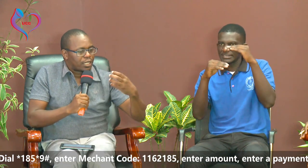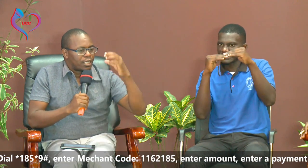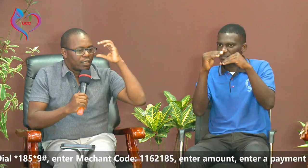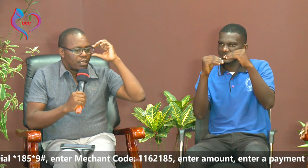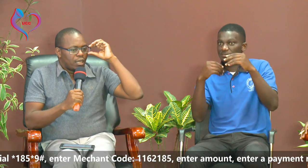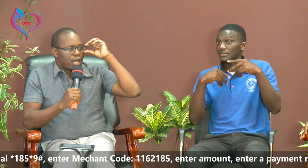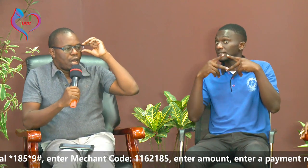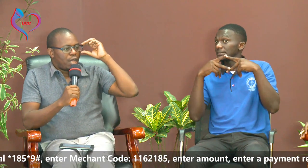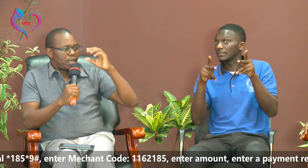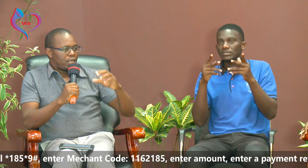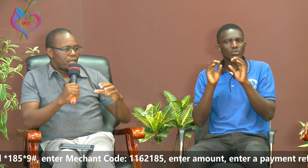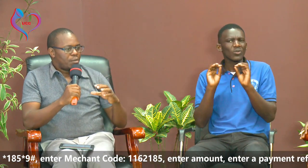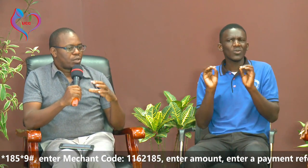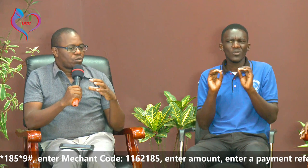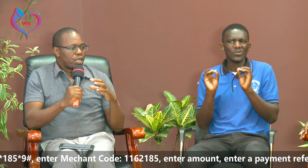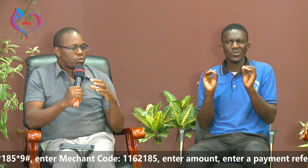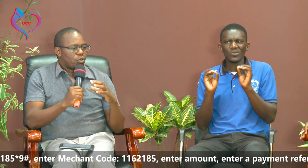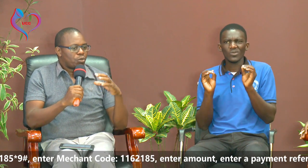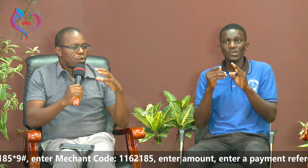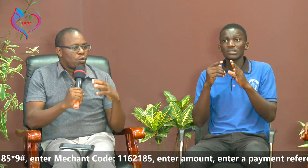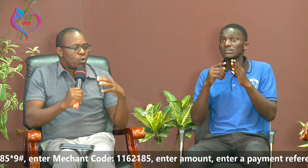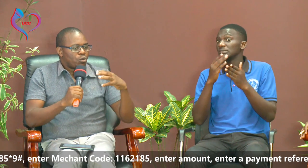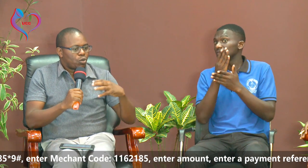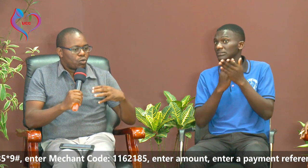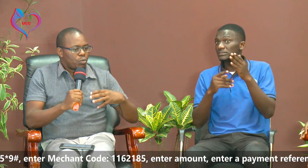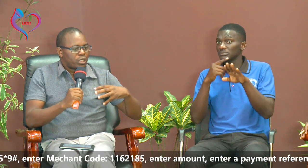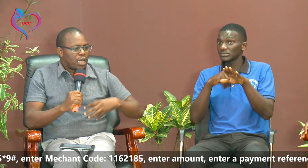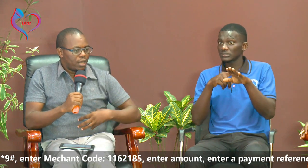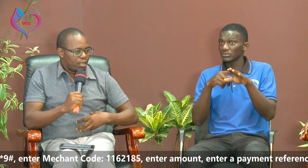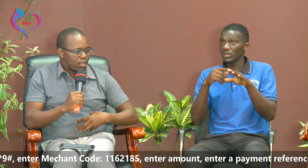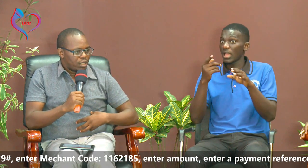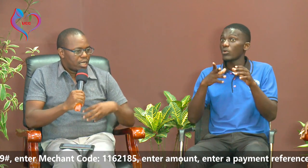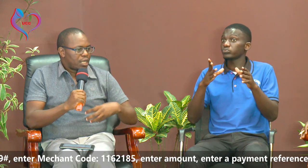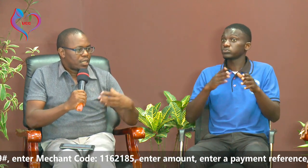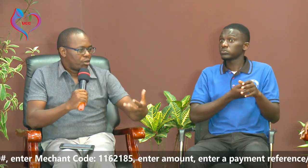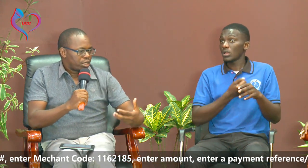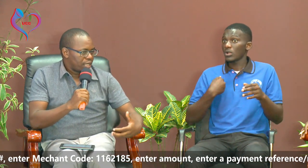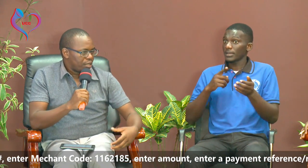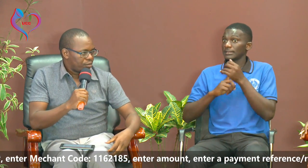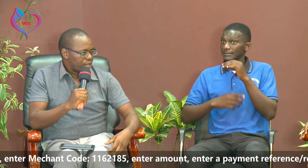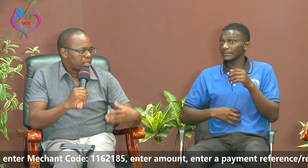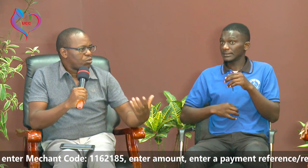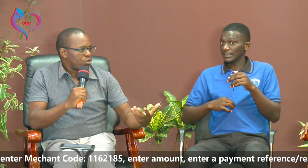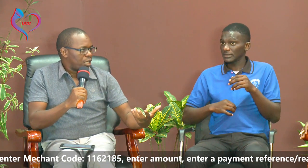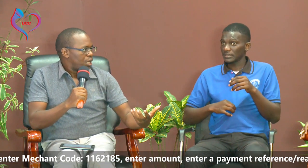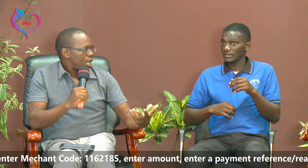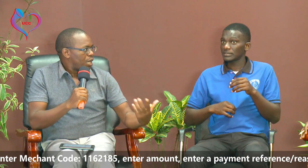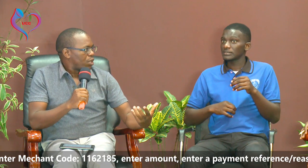chitandike. Ebi mte tunatuko, lubutu wa lugwa mlubuto, romu chala. Yandi agadde aluzaliremu lisanyulie alabo